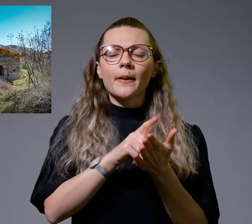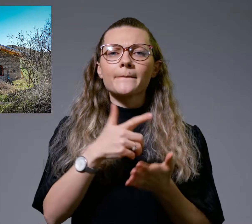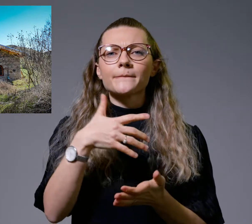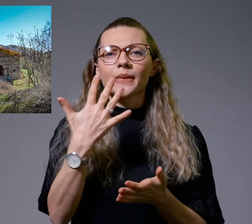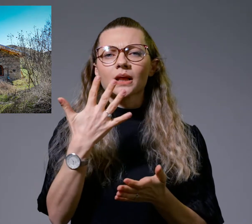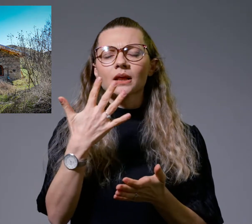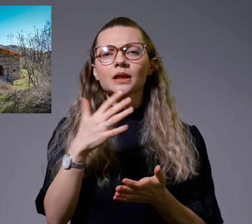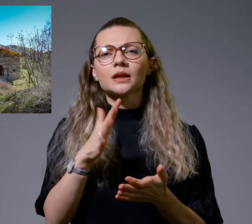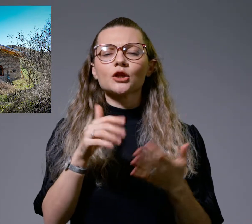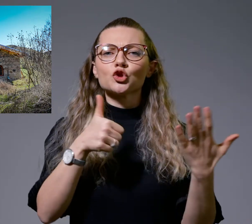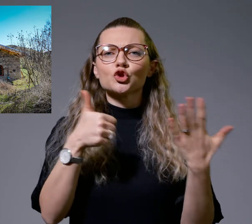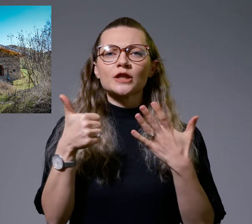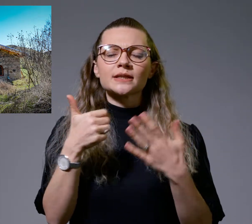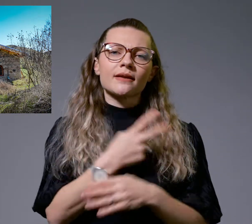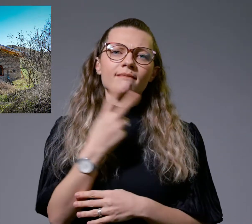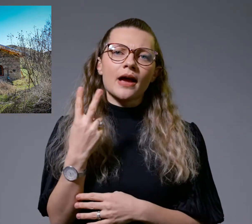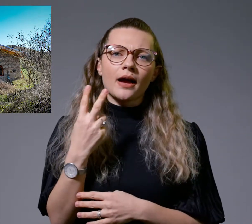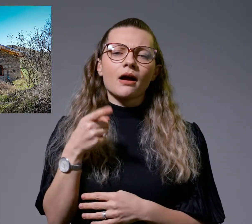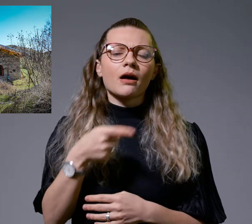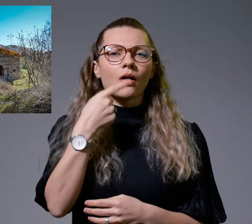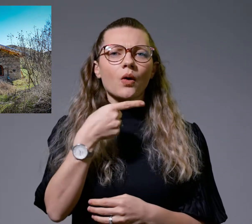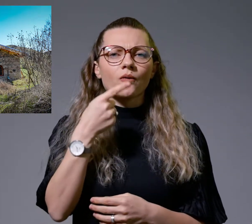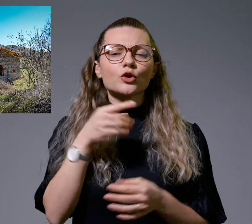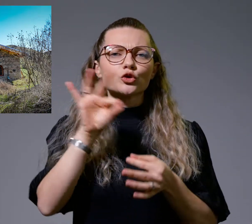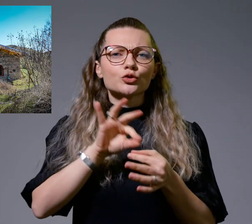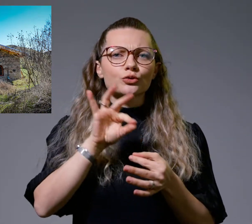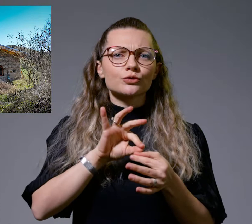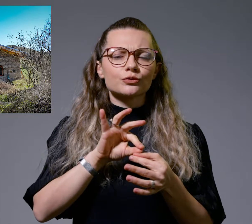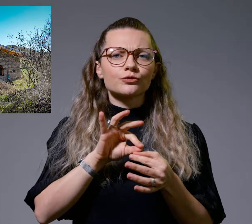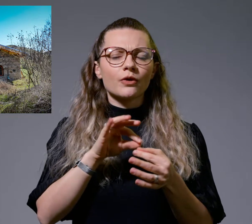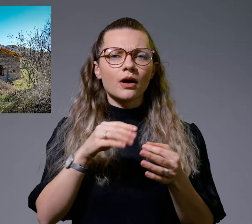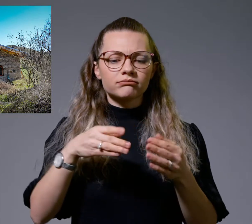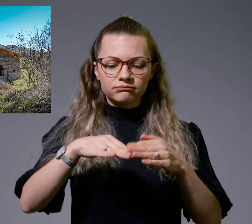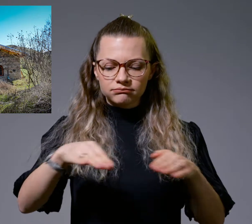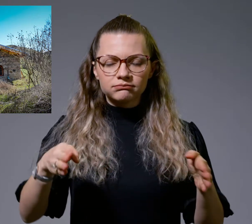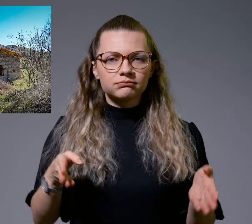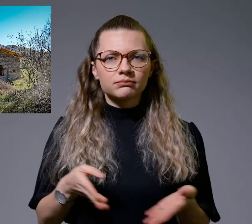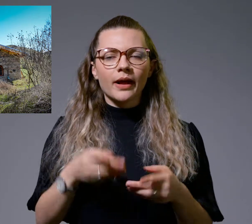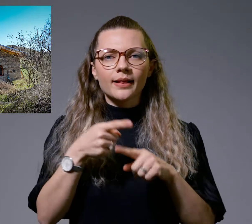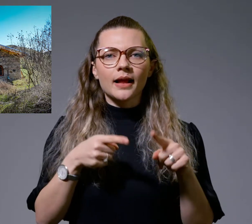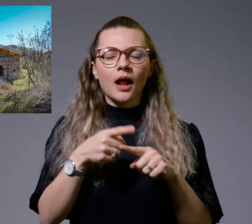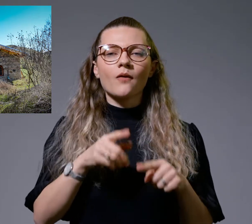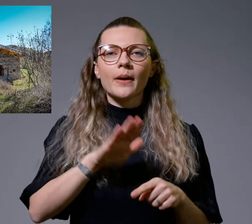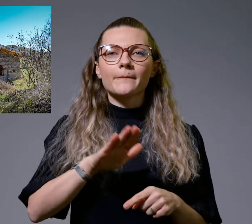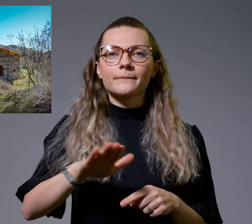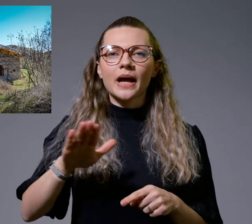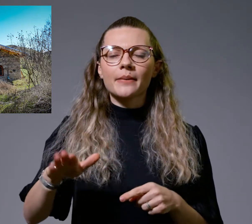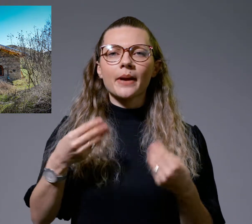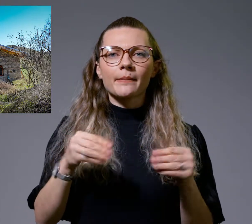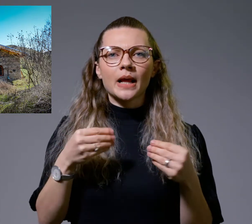5-6 век. Затоа ни говорат сочуваните темели и делови од мермерна пластика, кои